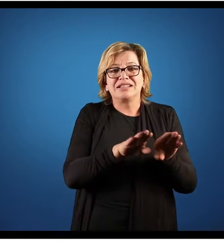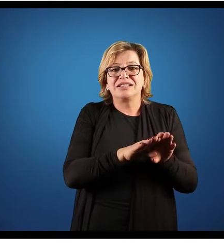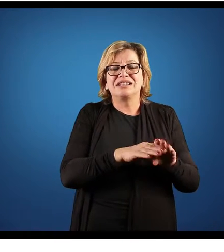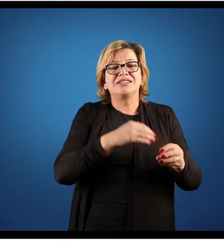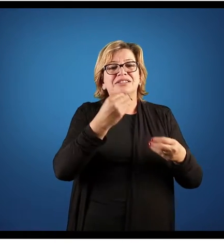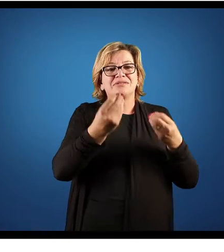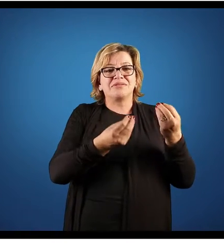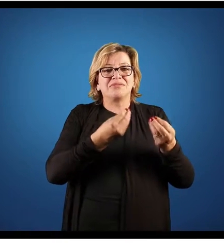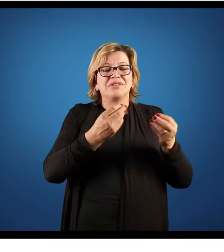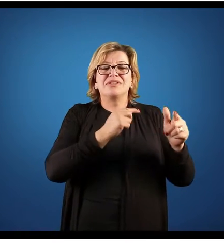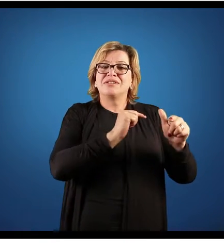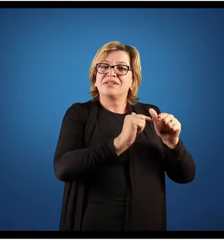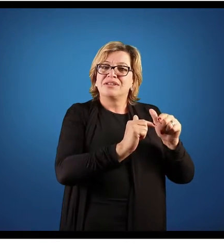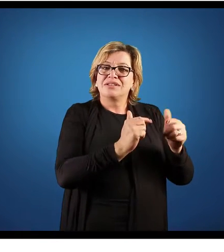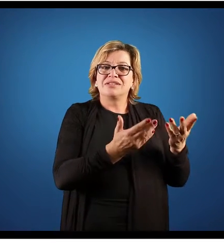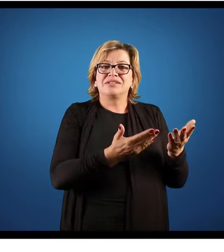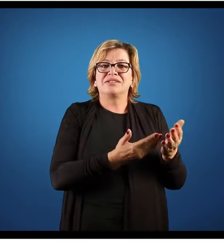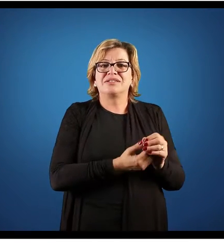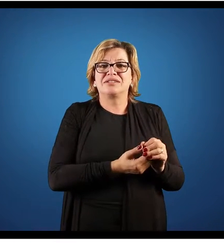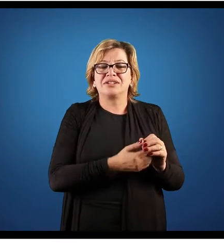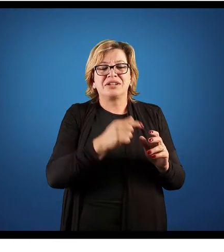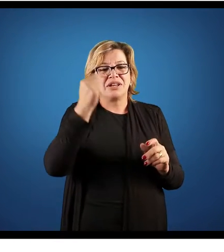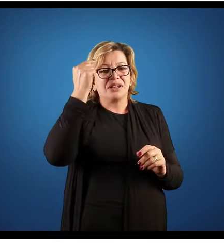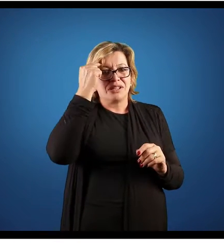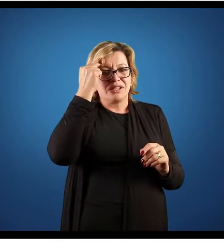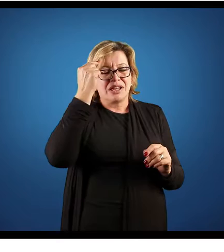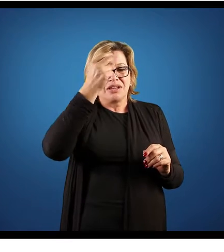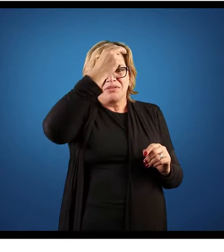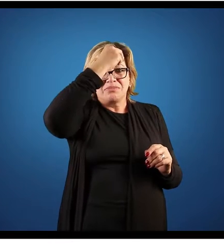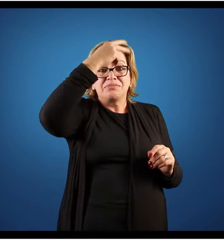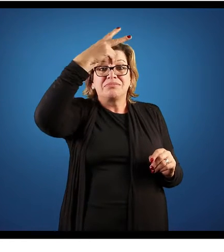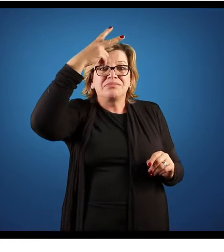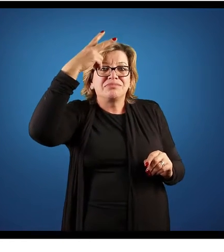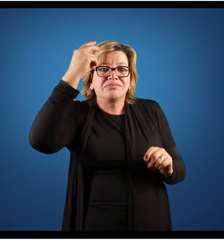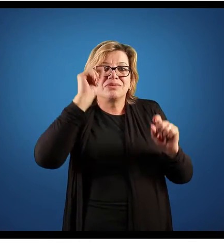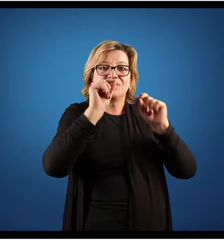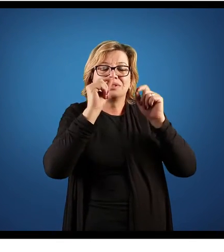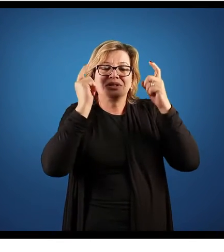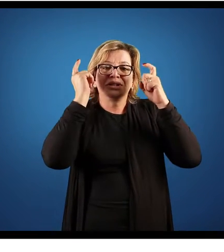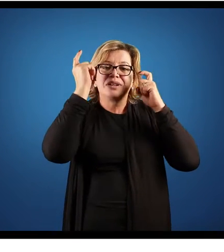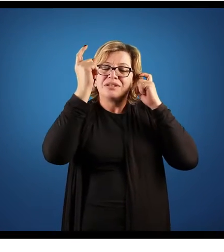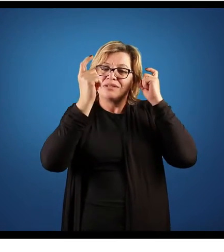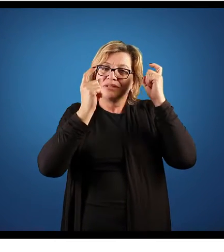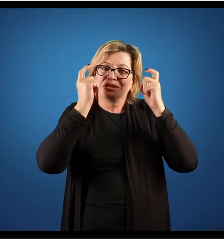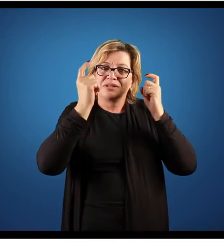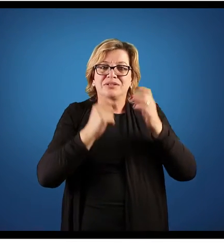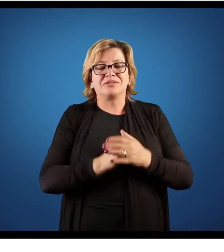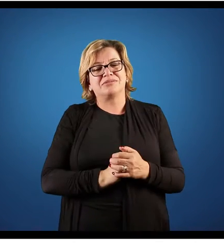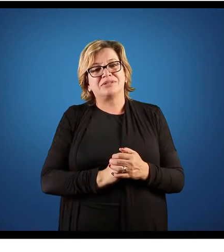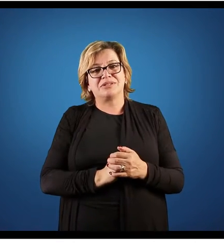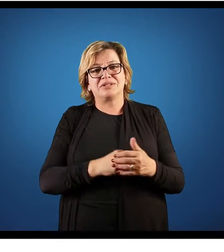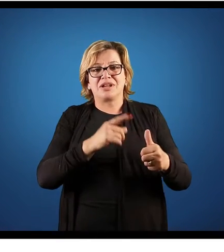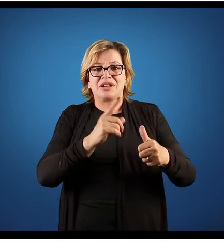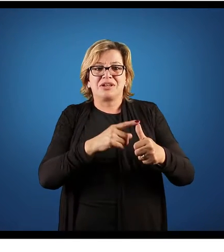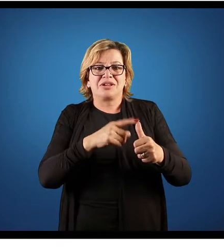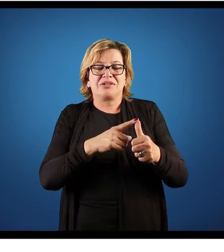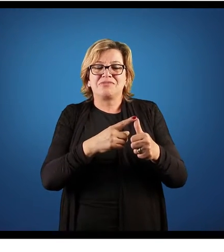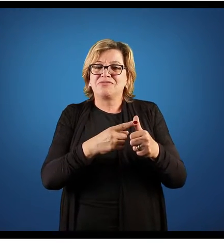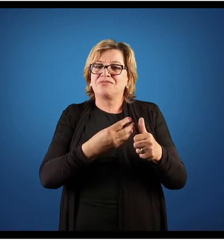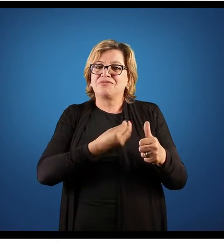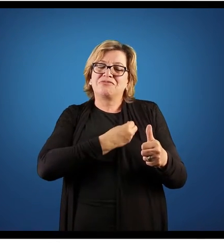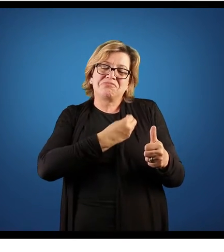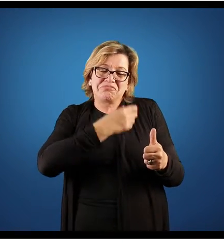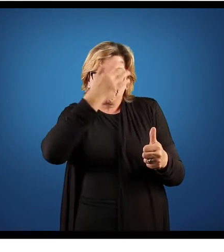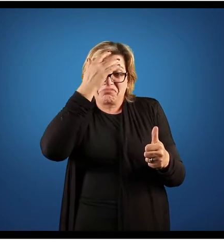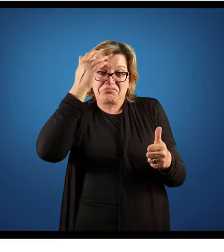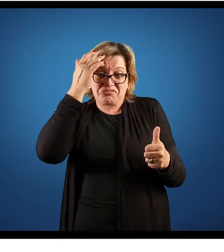trabalhar com relação a isso e vamos pensar assim uma prefeitura que classe preocupa se preocupa com o bem estar nessa